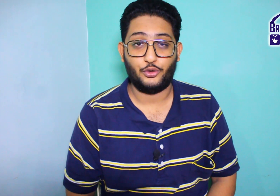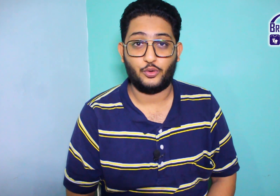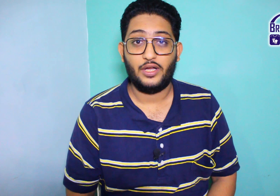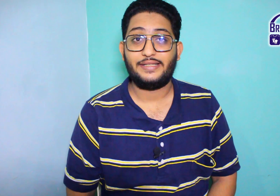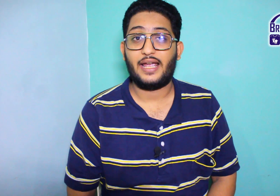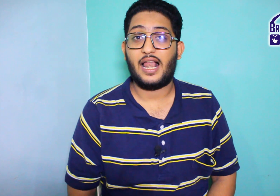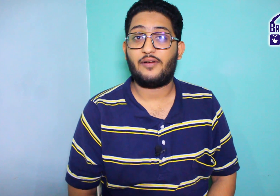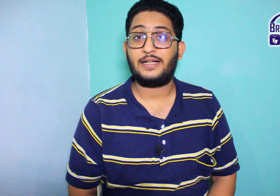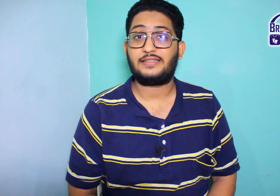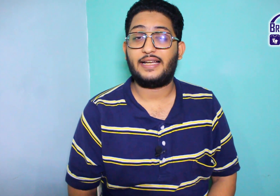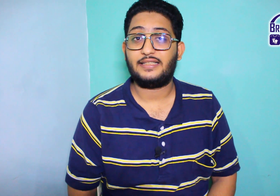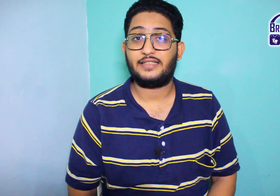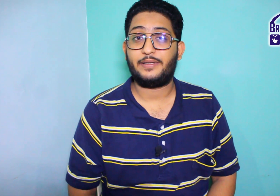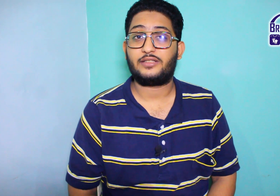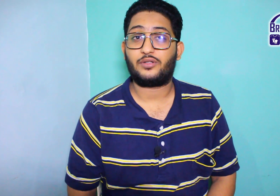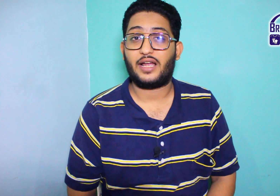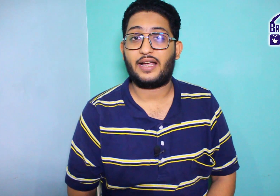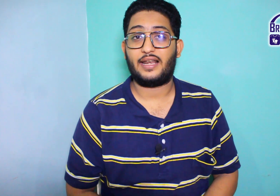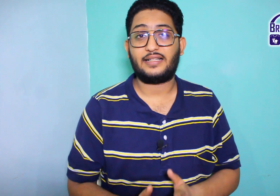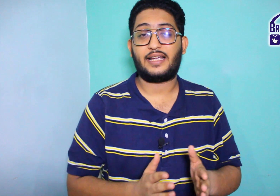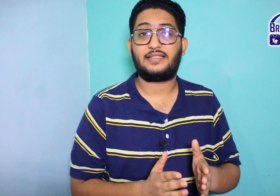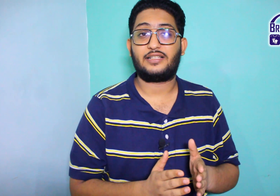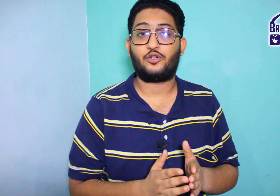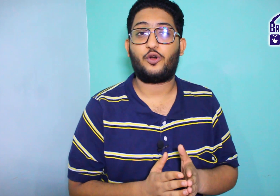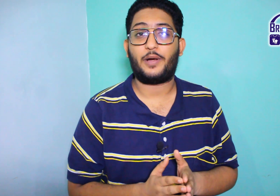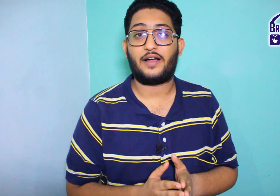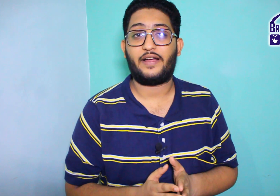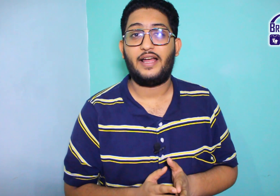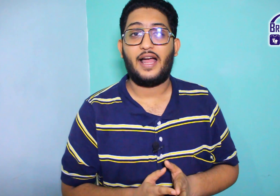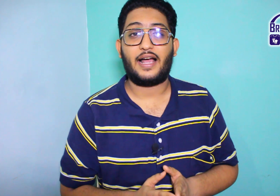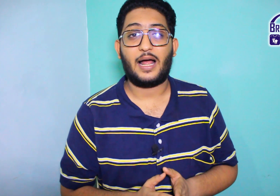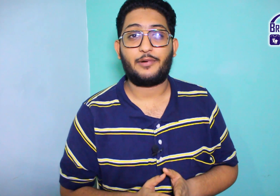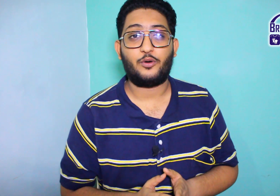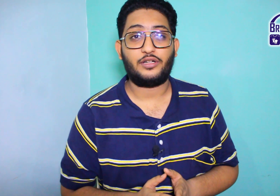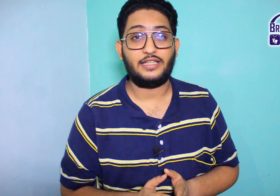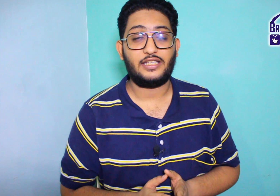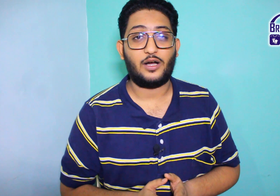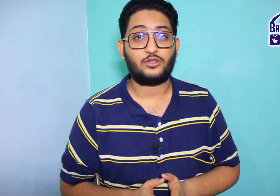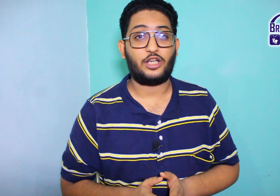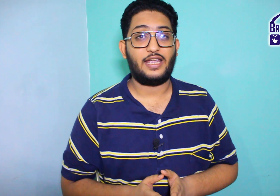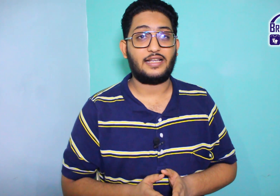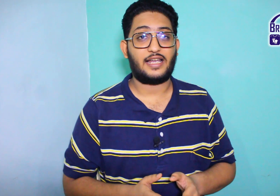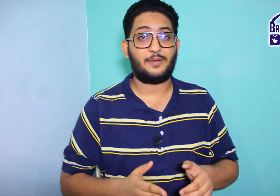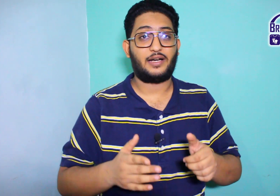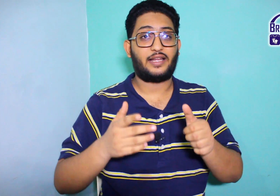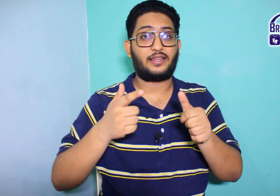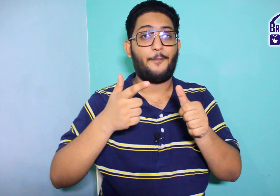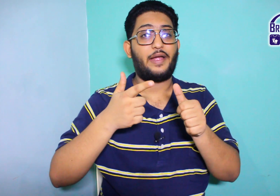यू, ये अल्फाबेट साइंस के अंदर भी एक अलग से एक इनका जो ग्रुप बना हुआ है। अगर आपने नोट नहीं किया हो तो ए का साइन हम करते हैं थंब पे